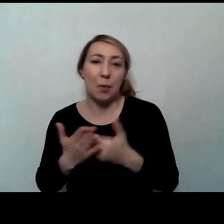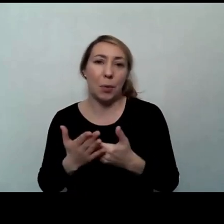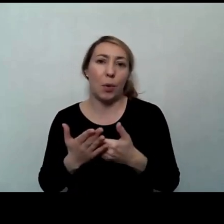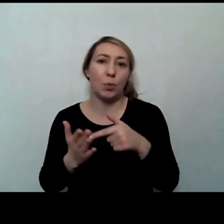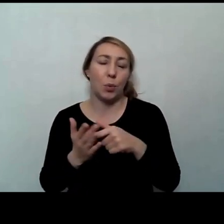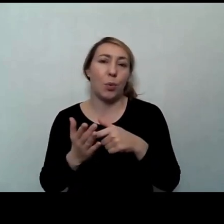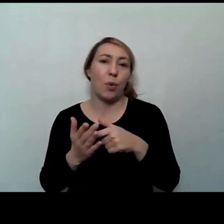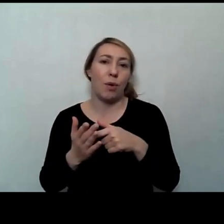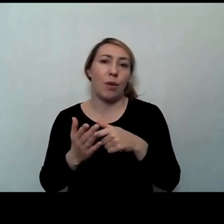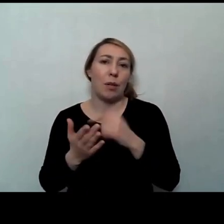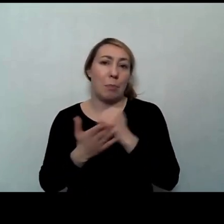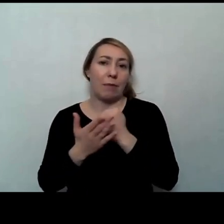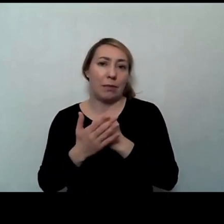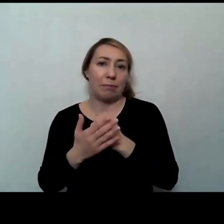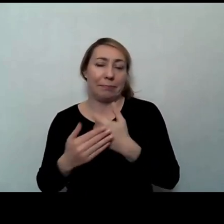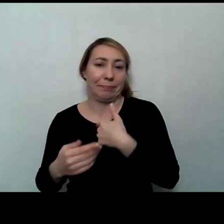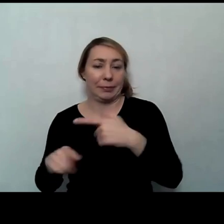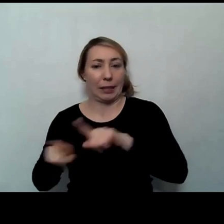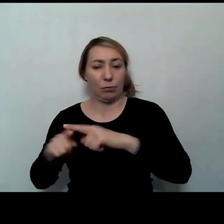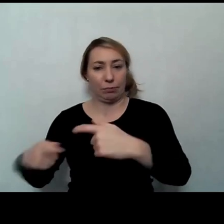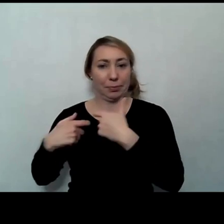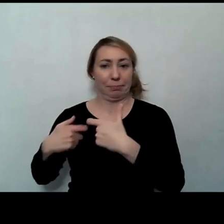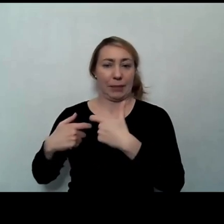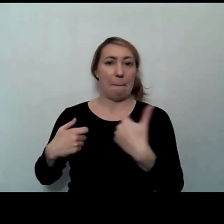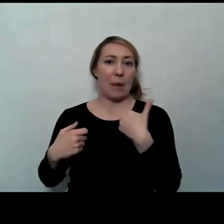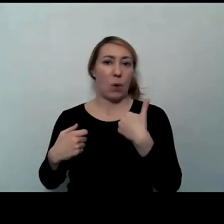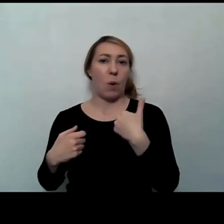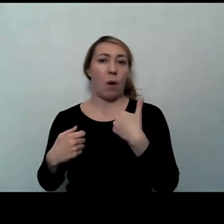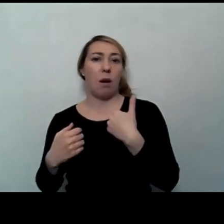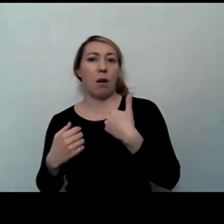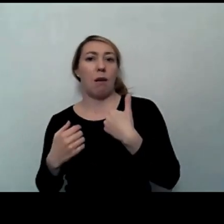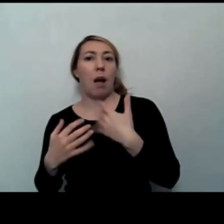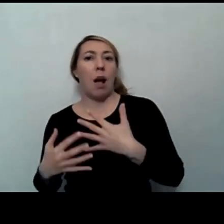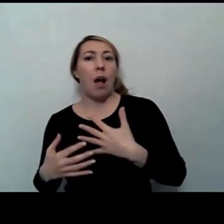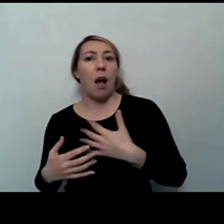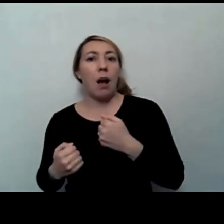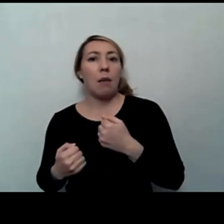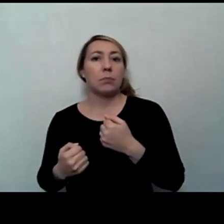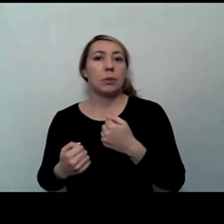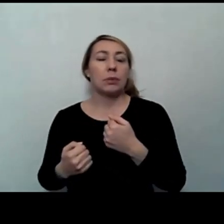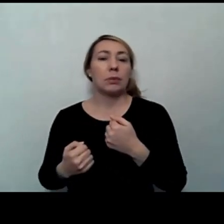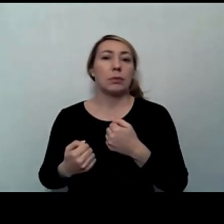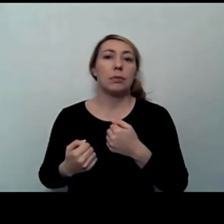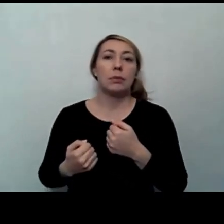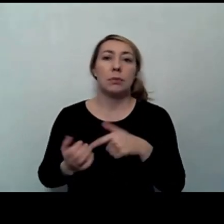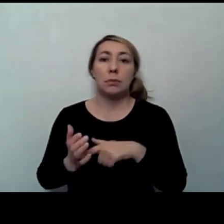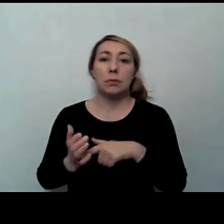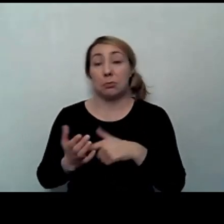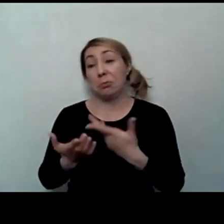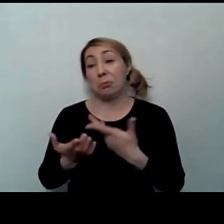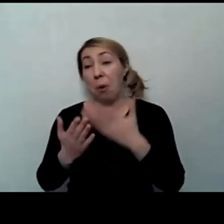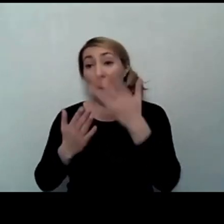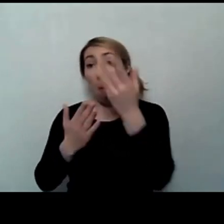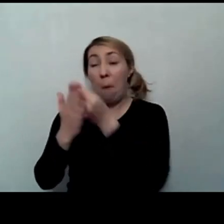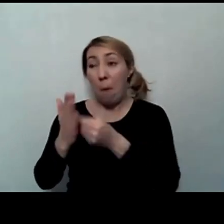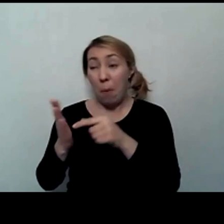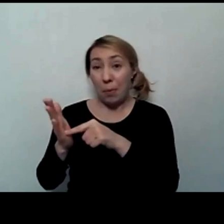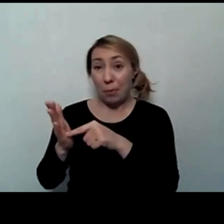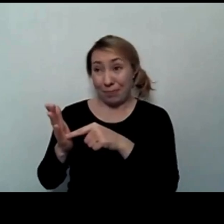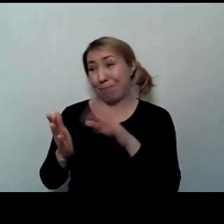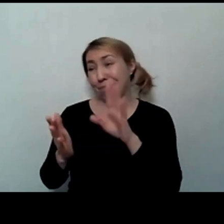rzecz, która też nas jakby trzymała w ryzach, żeby te ilustracje, mimo że może dla tego